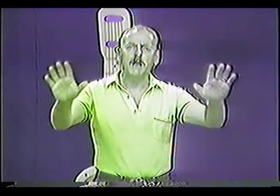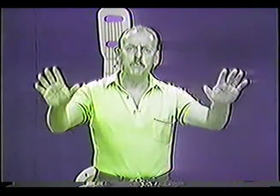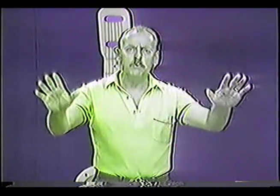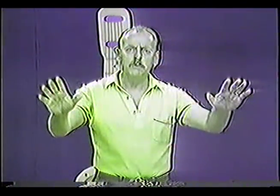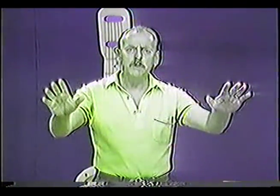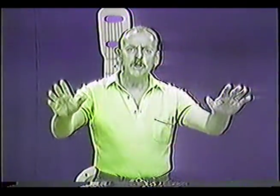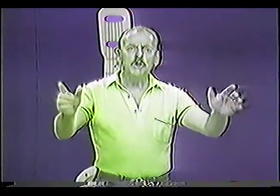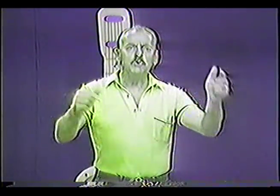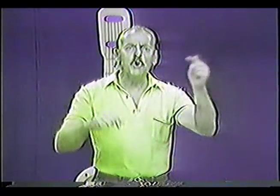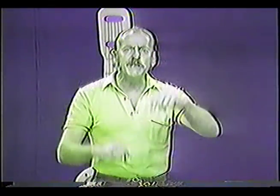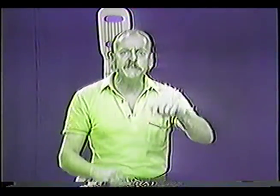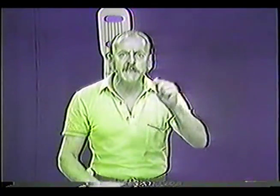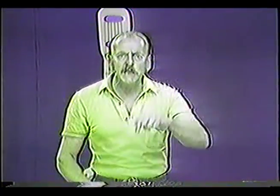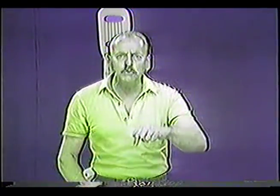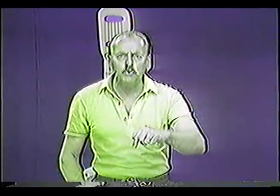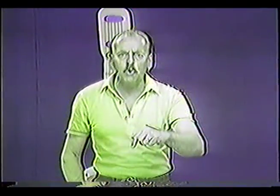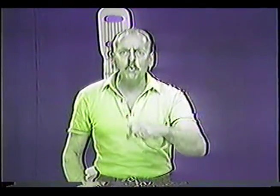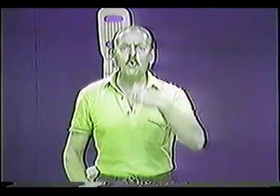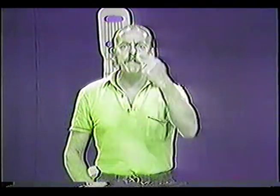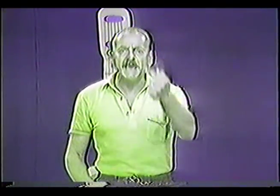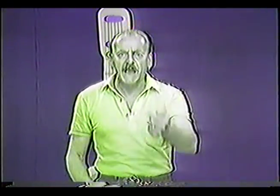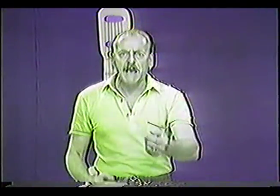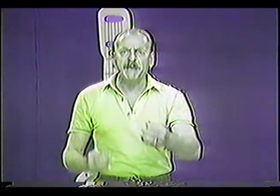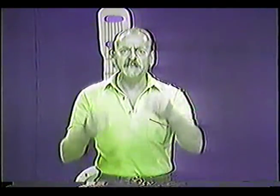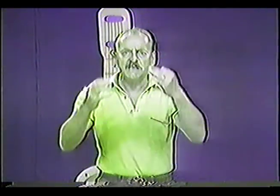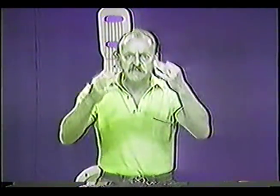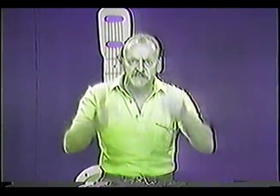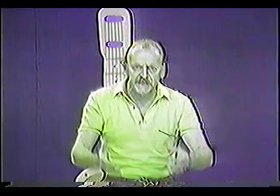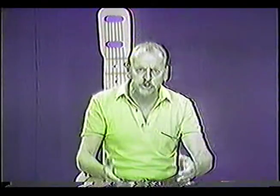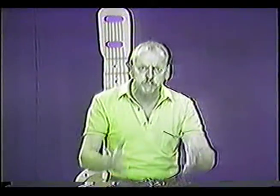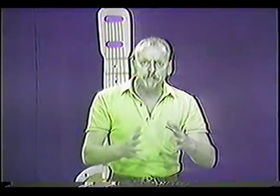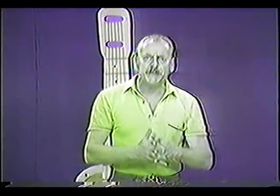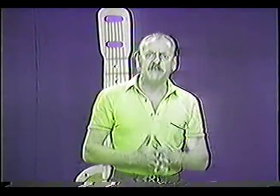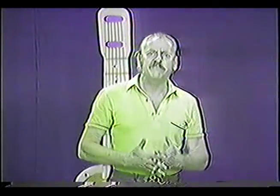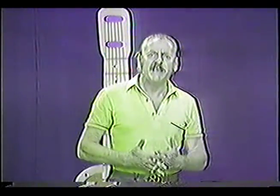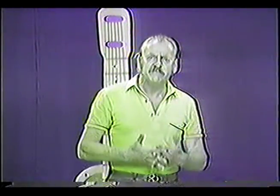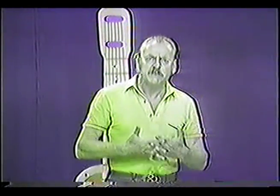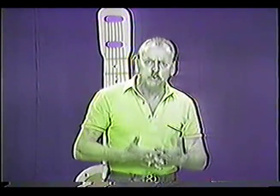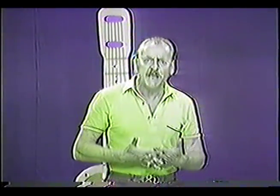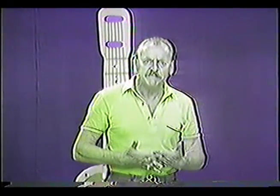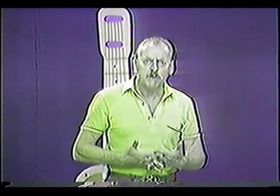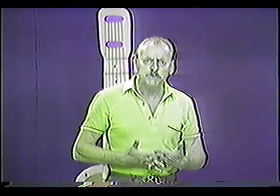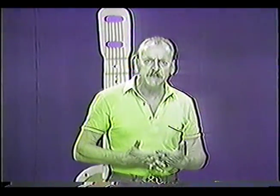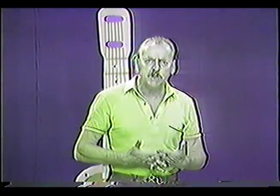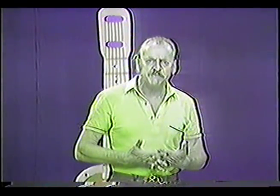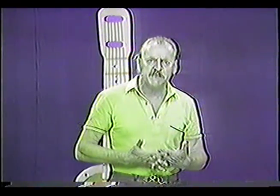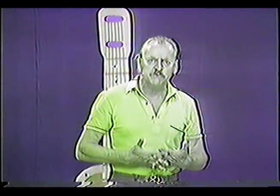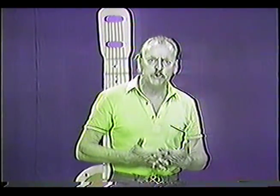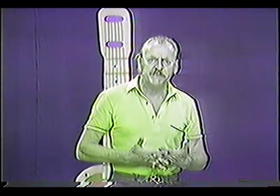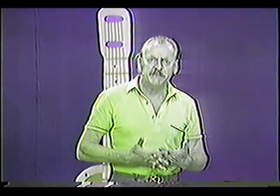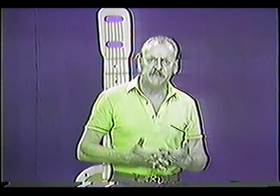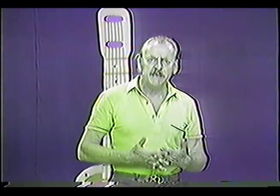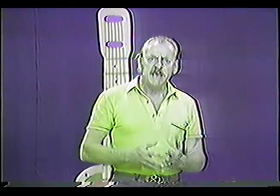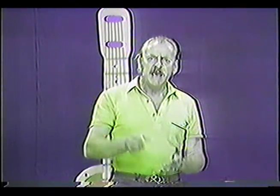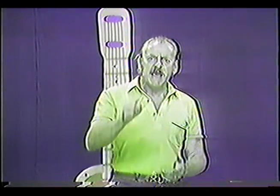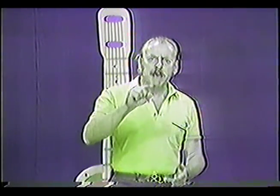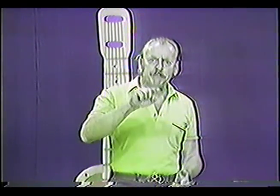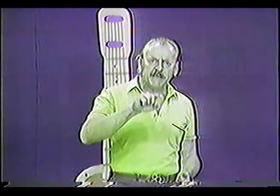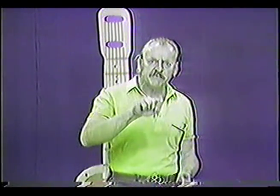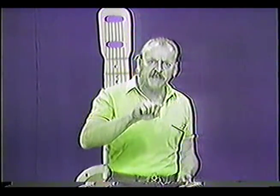acabou. No entanto, Uberaba ainda sente uma presença do Natal de 1980. É a